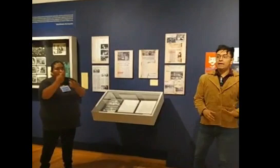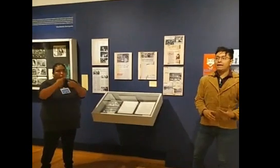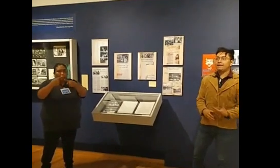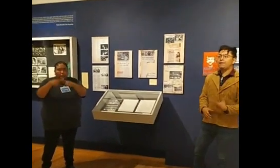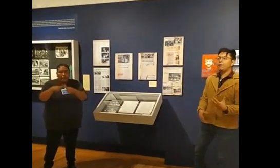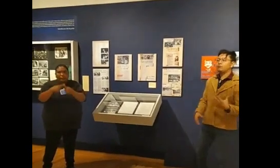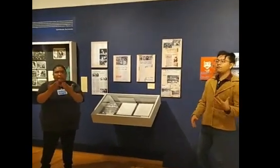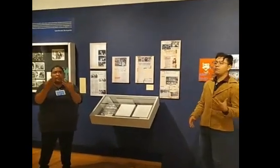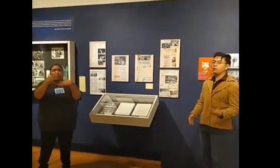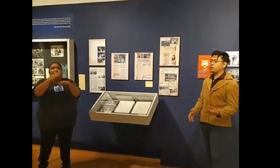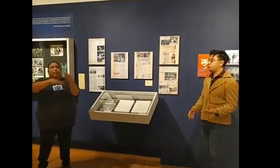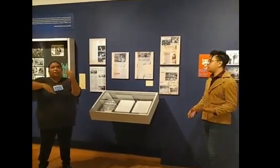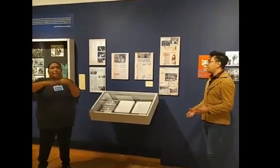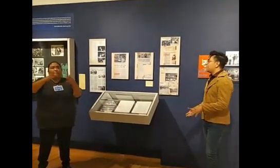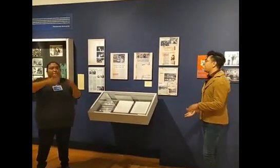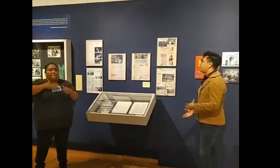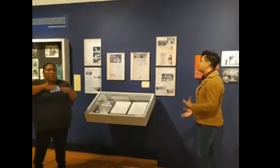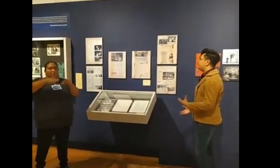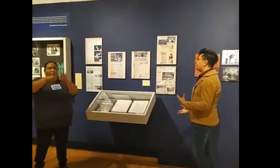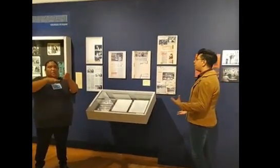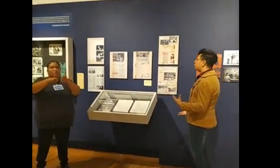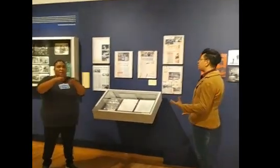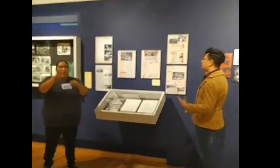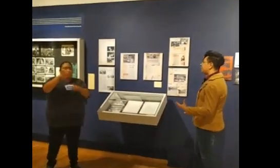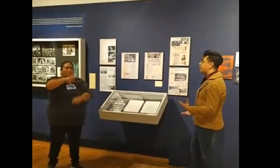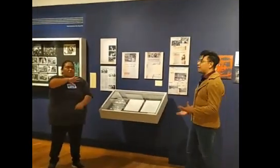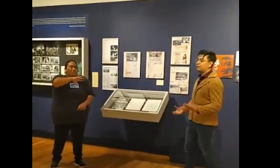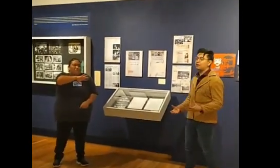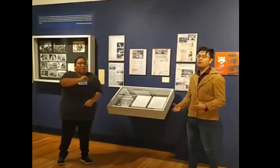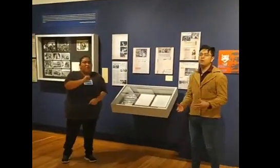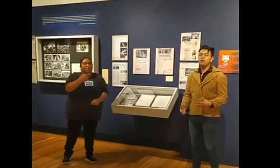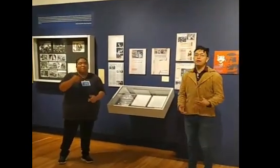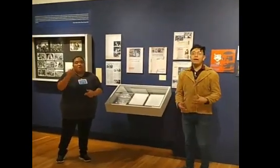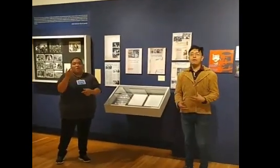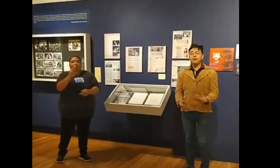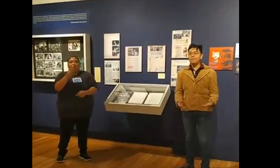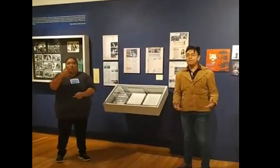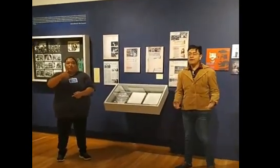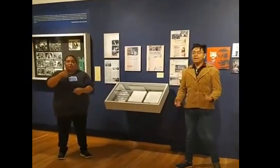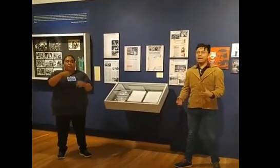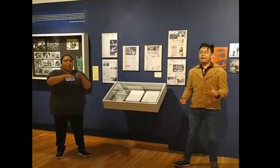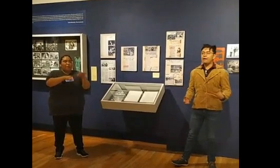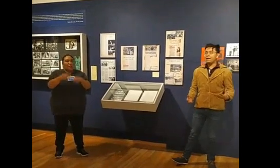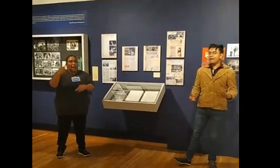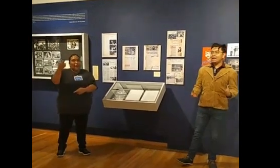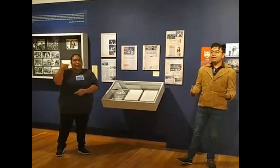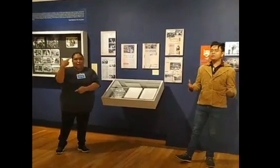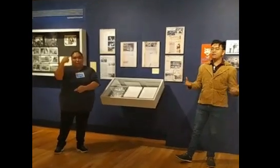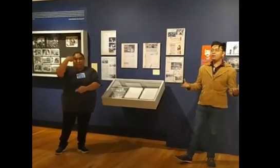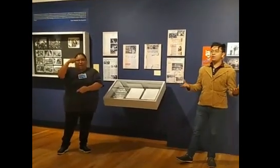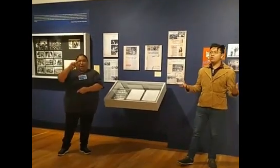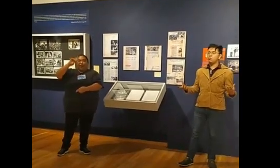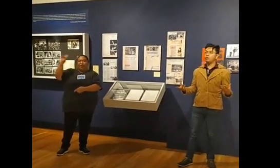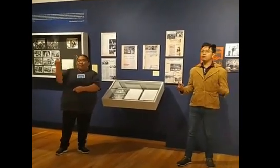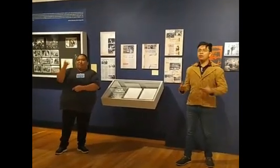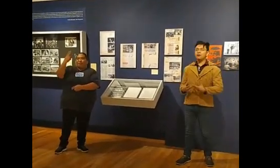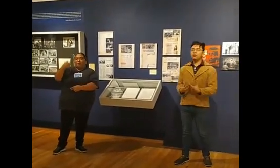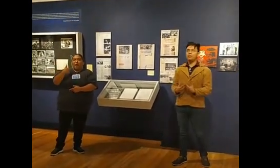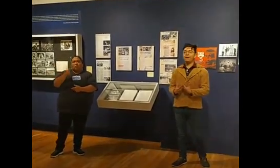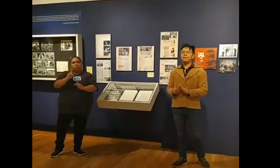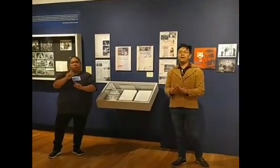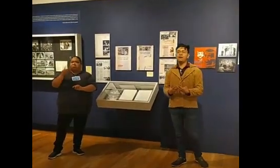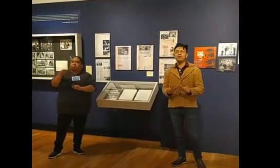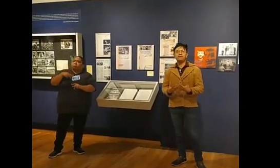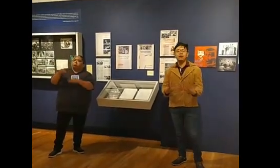mis trabajos favoritos, que fue trabajar justamente para la radio, el UNAM, que lejos de verlo como un